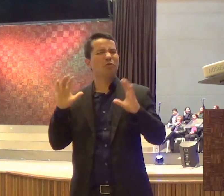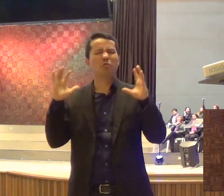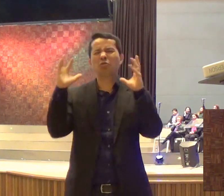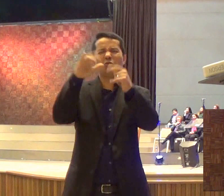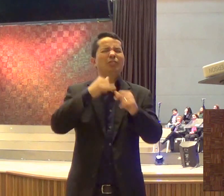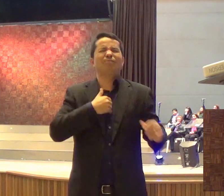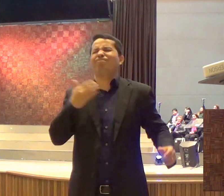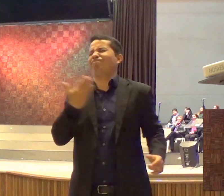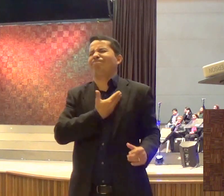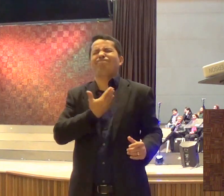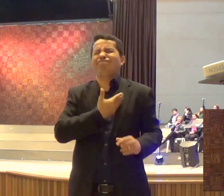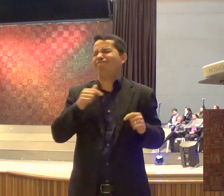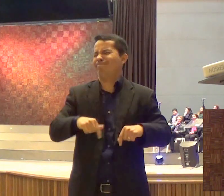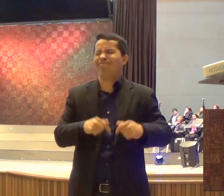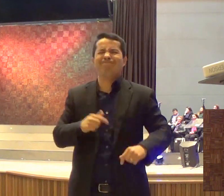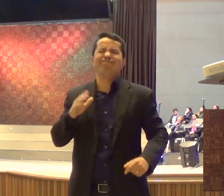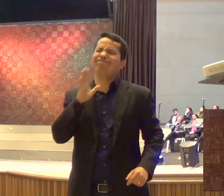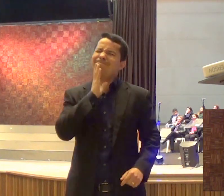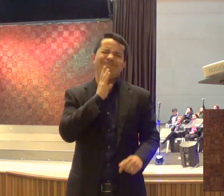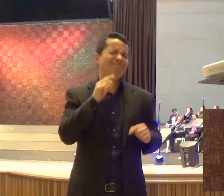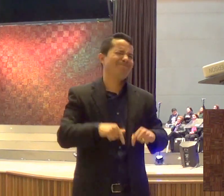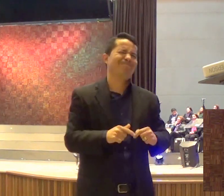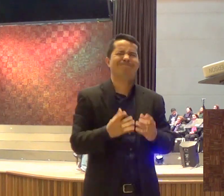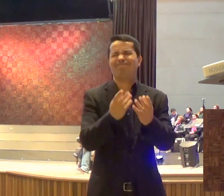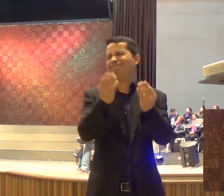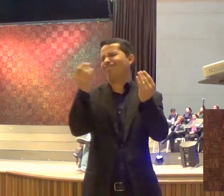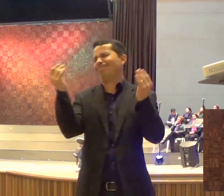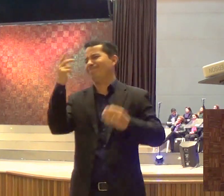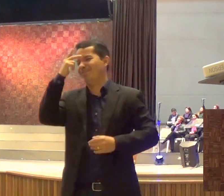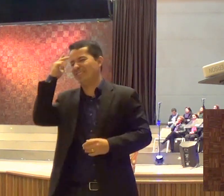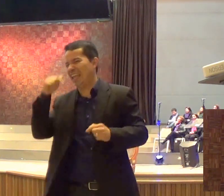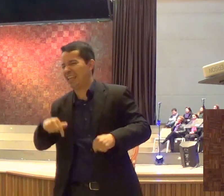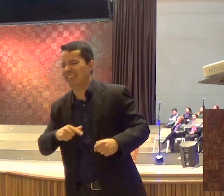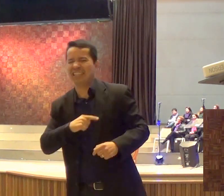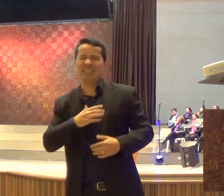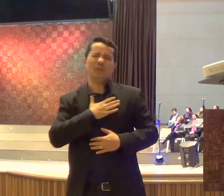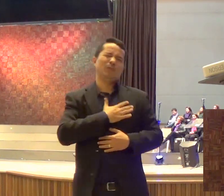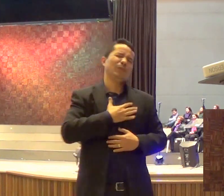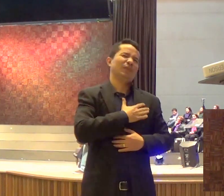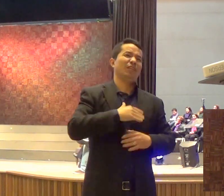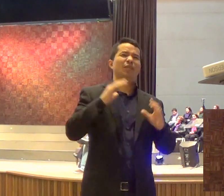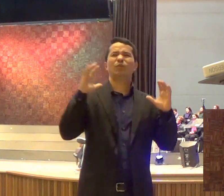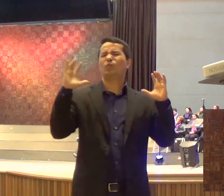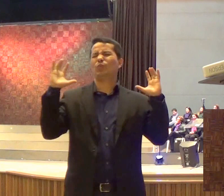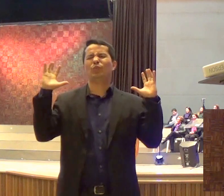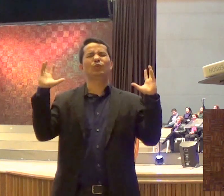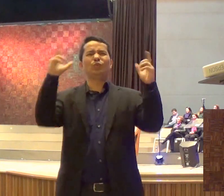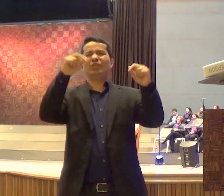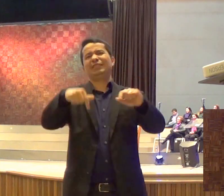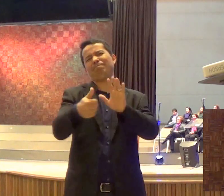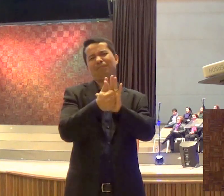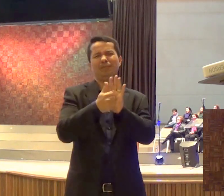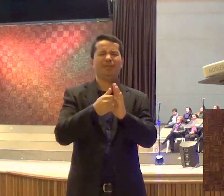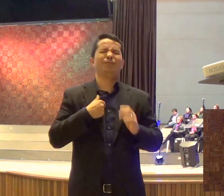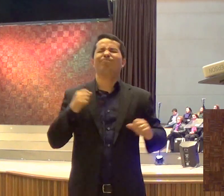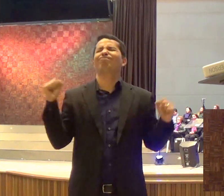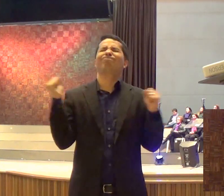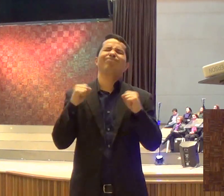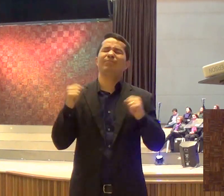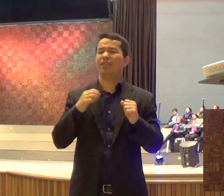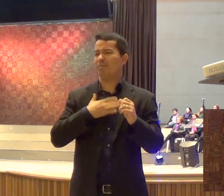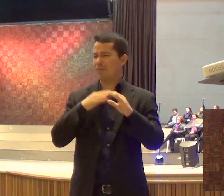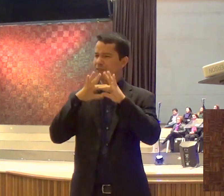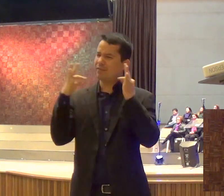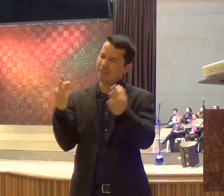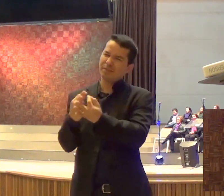eternamente devedores por todo carinho todo amor tudo que você sempre fizeram com tanta graciosidade pela nossa